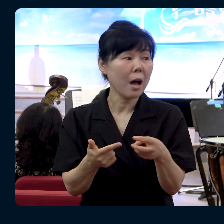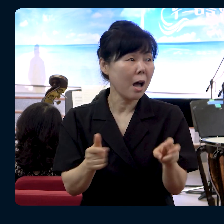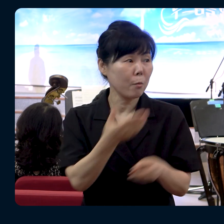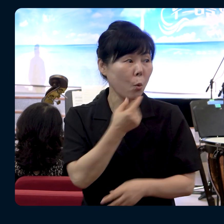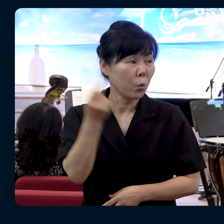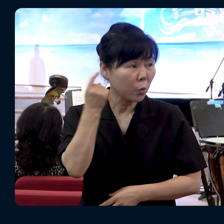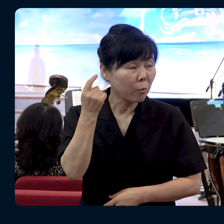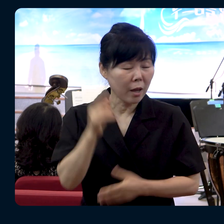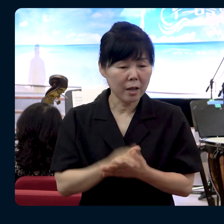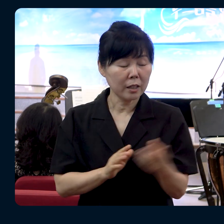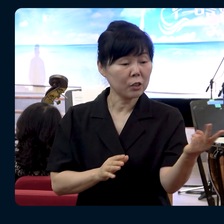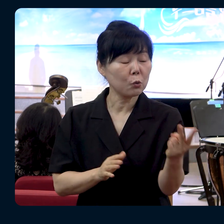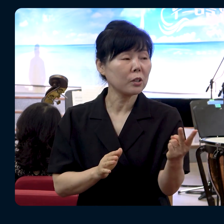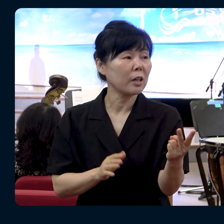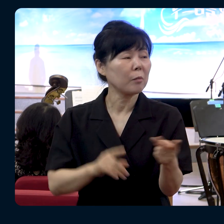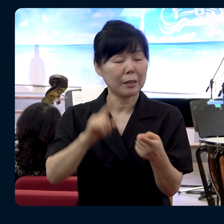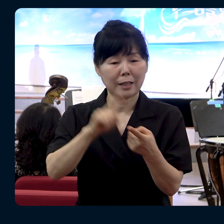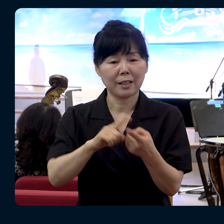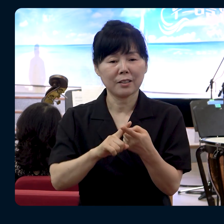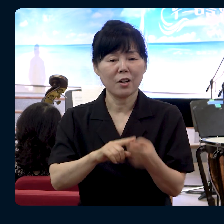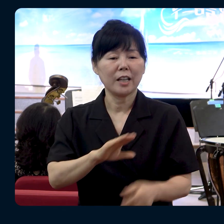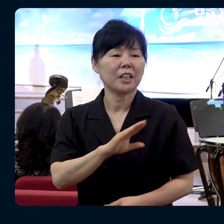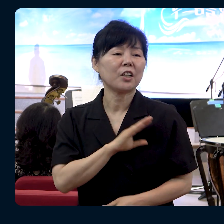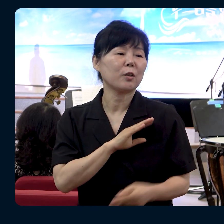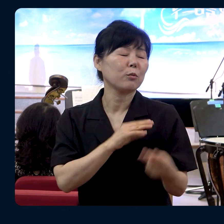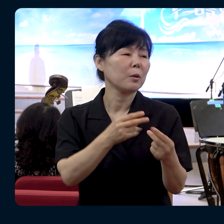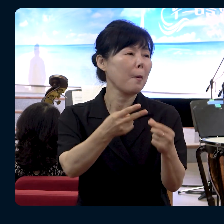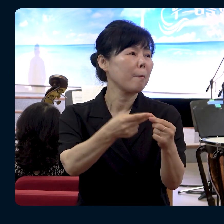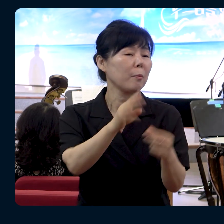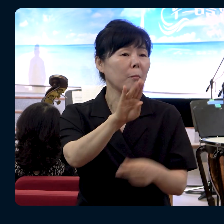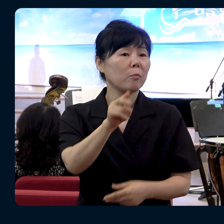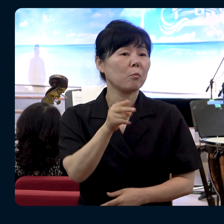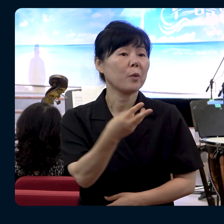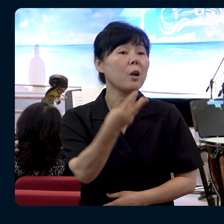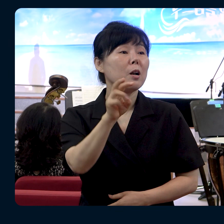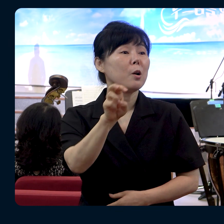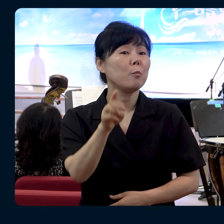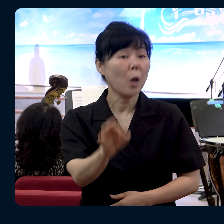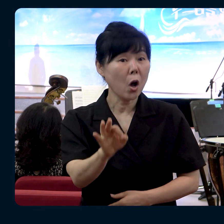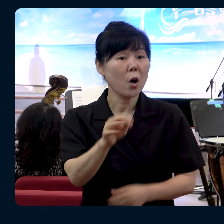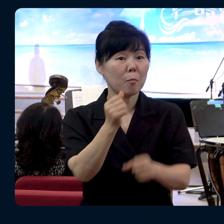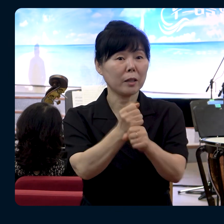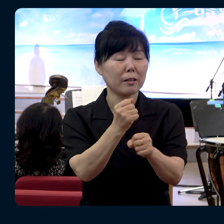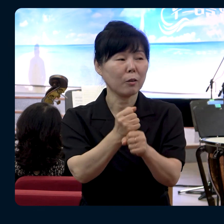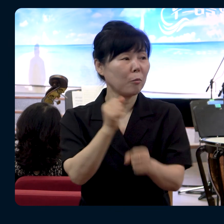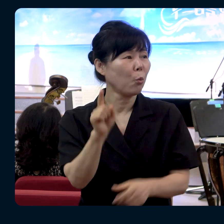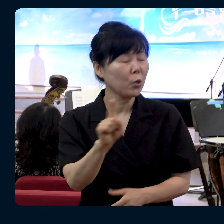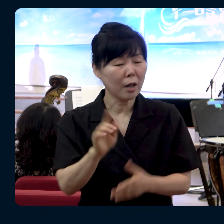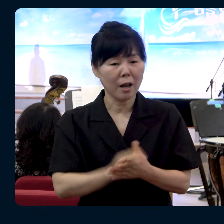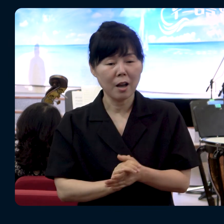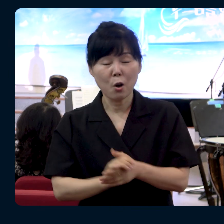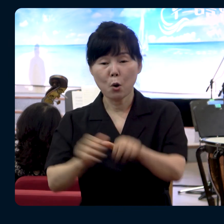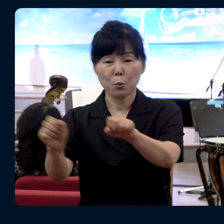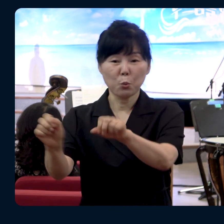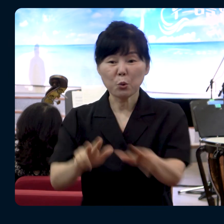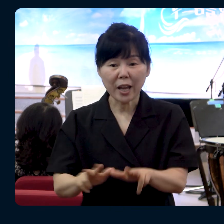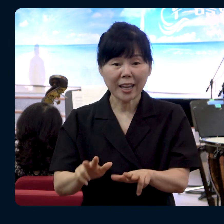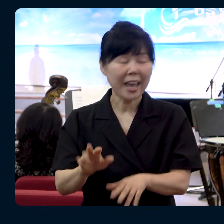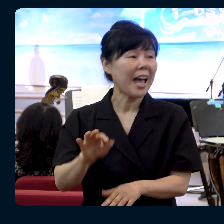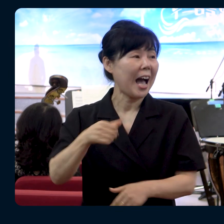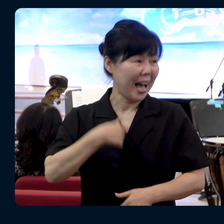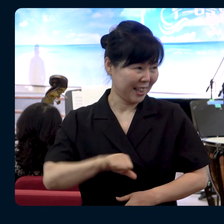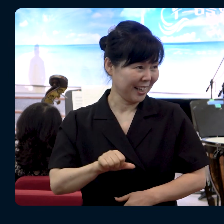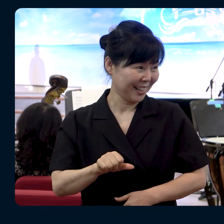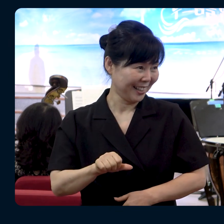지어주시는데, 보아너게다 이렇게 말을 했어요. 우레의 아들, 번개의 아들. 그러니까 그들의 성격이 어떠했는지